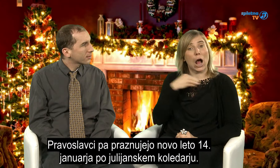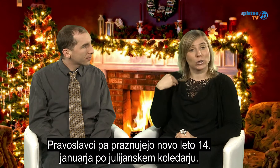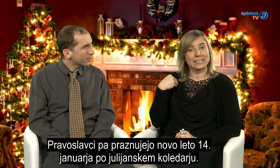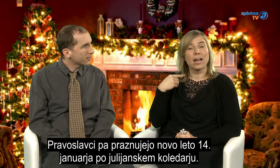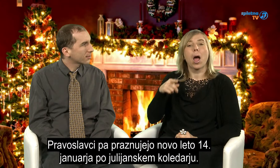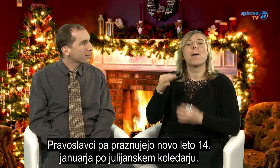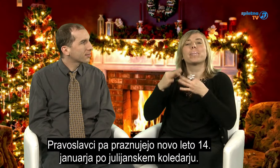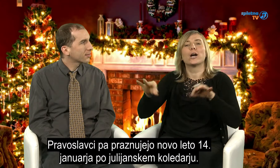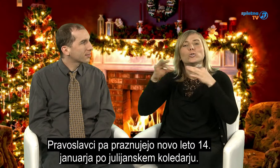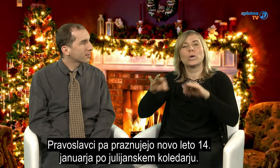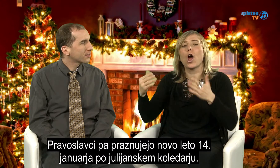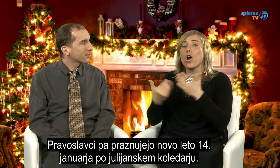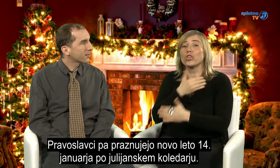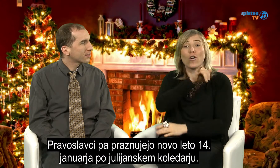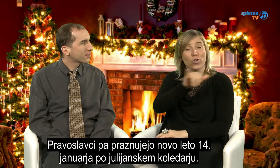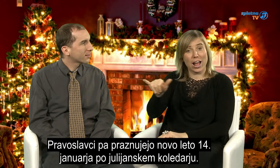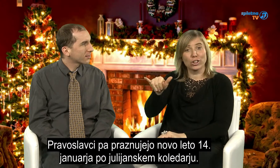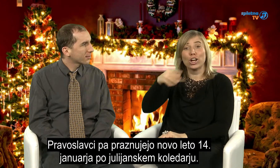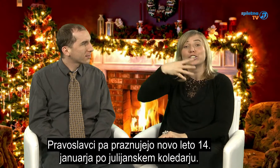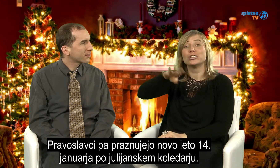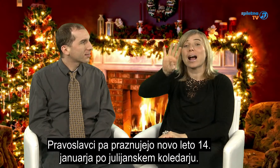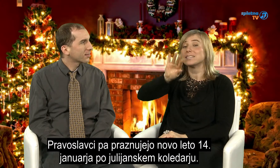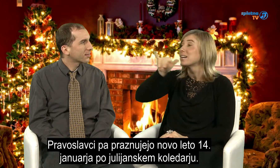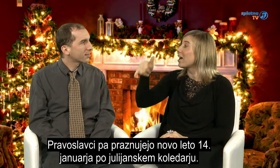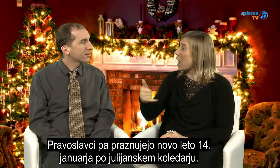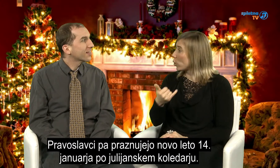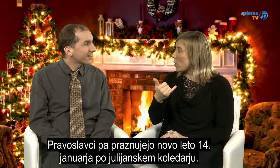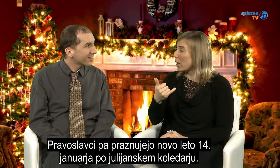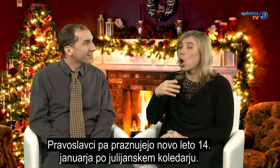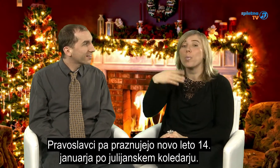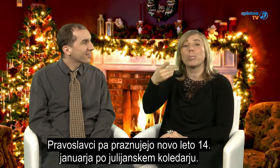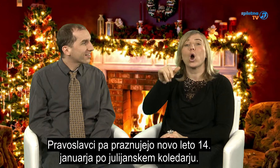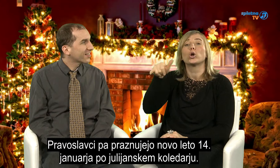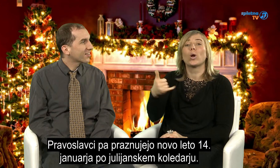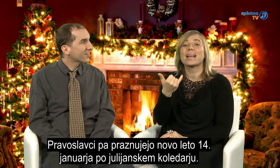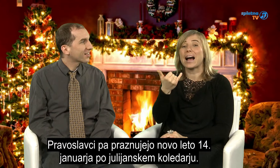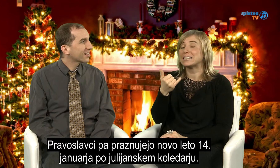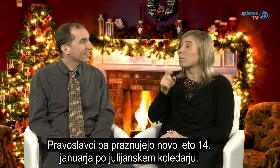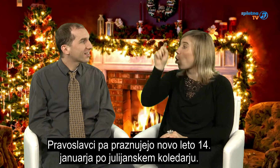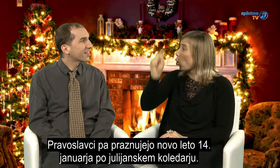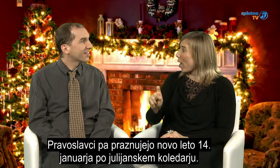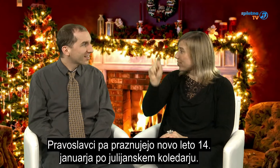Pravoslavci pa praznujejo novo leto 14. januarja po julijanskem koledarju.